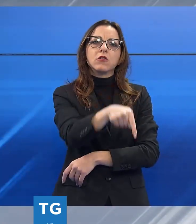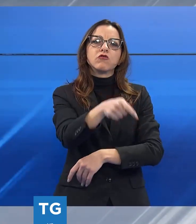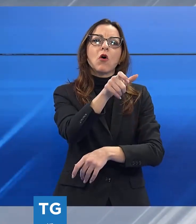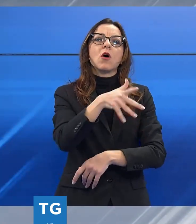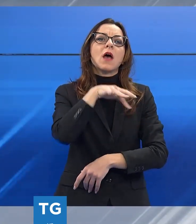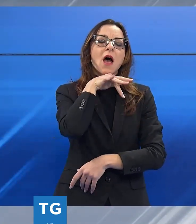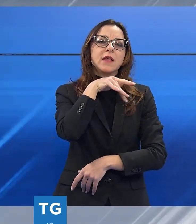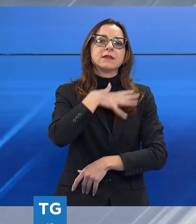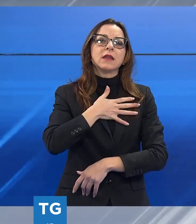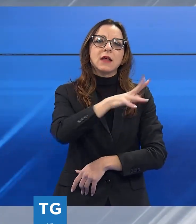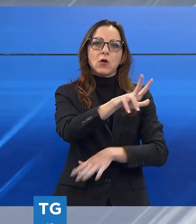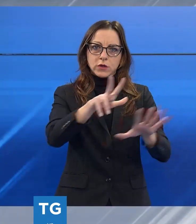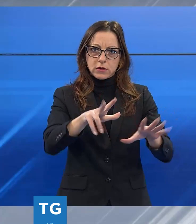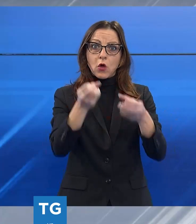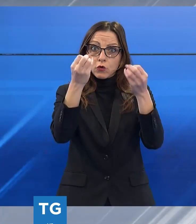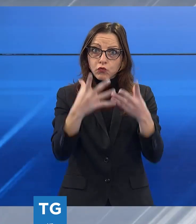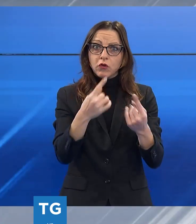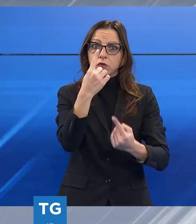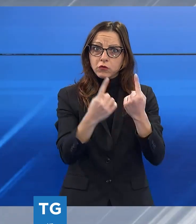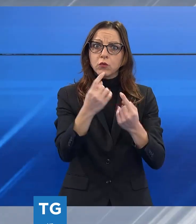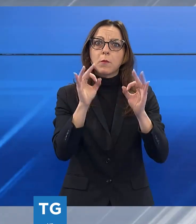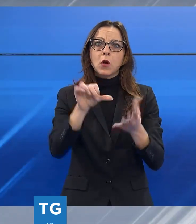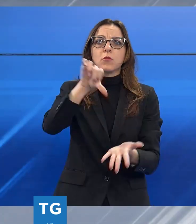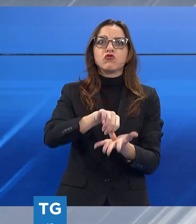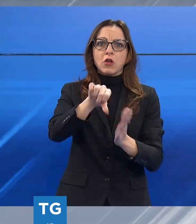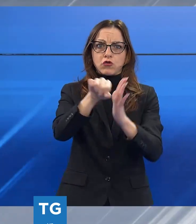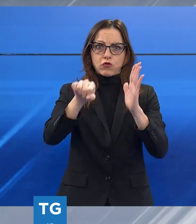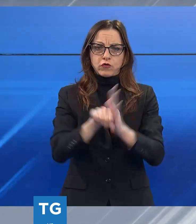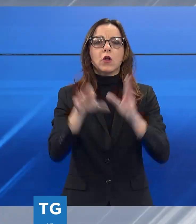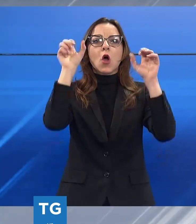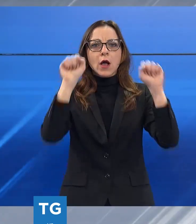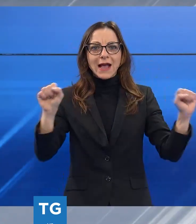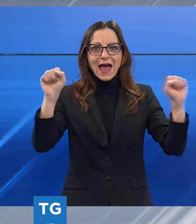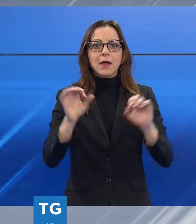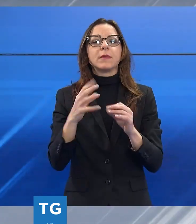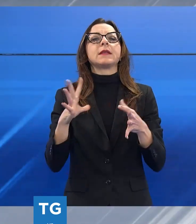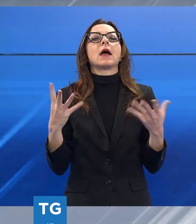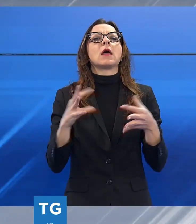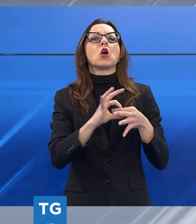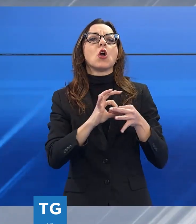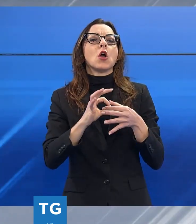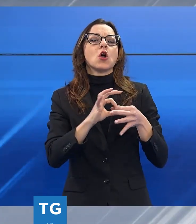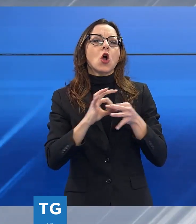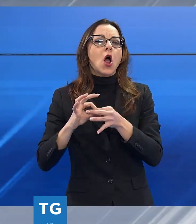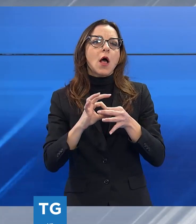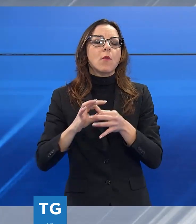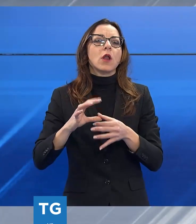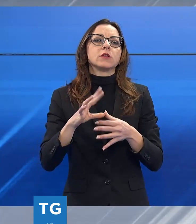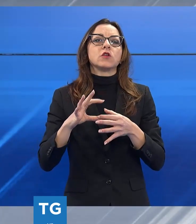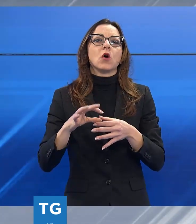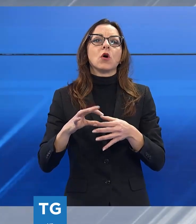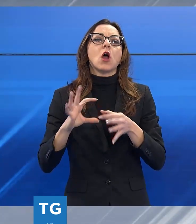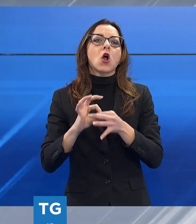in centro storico. I carabinieri della sezione operativa della compagnia provinciale con i colleghi della stazione di Lucca hanno arrestato